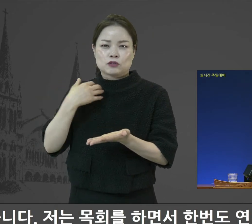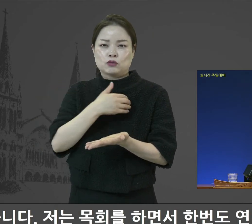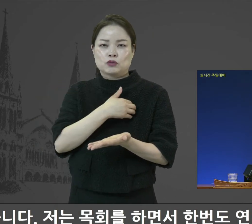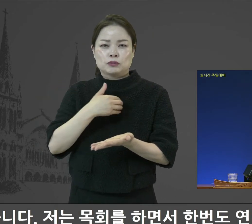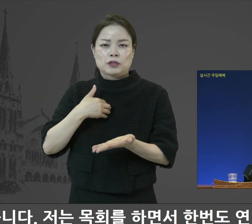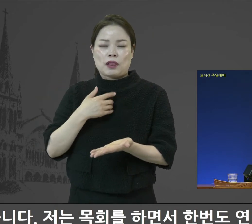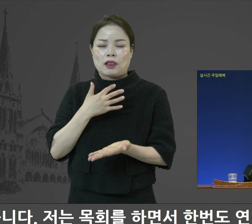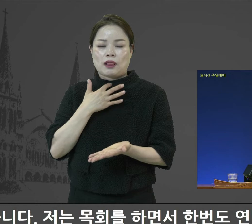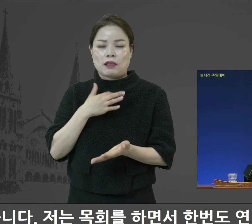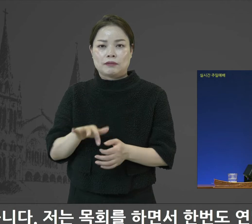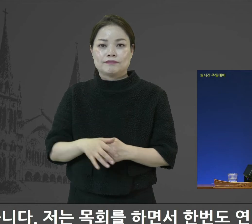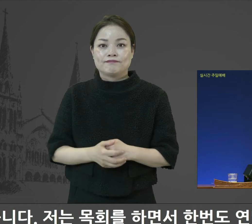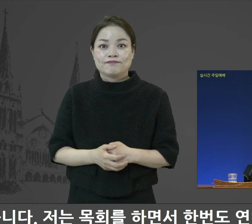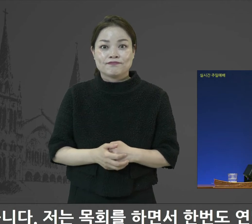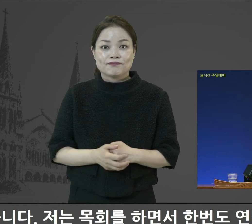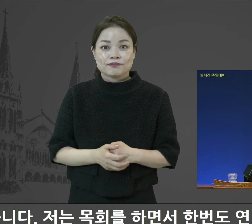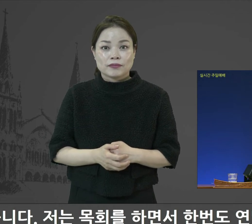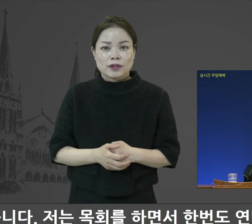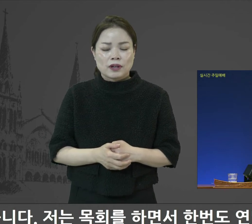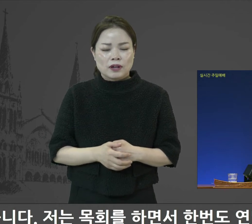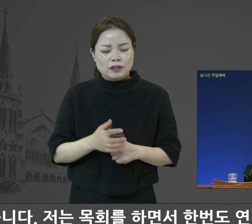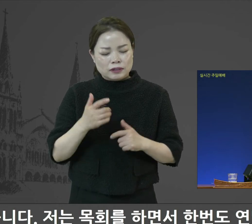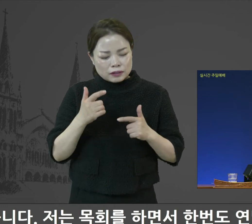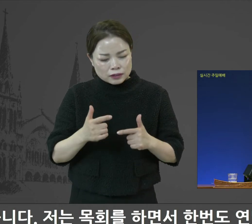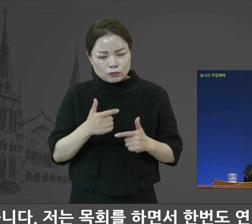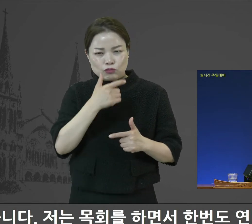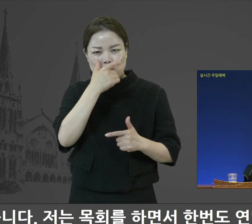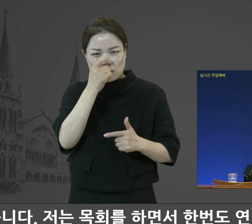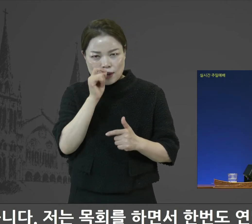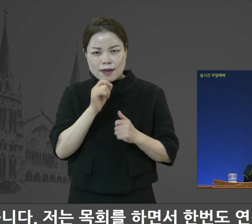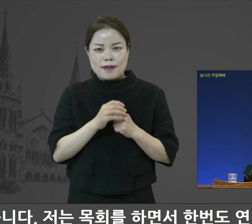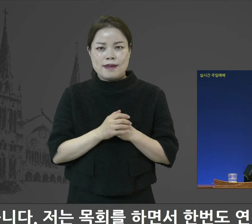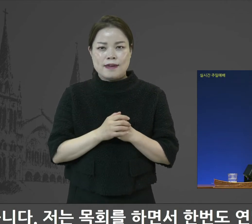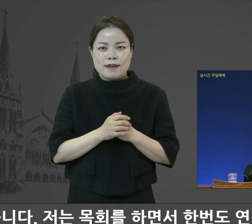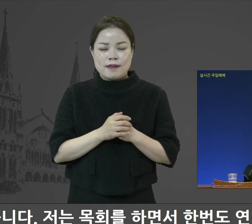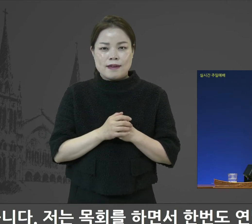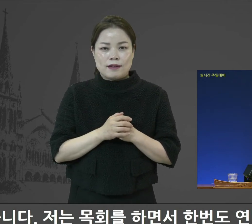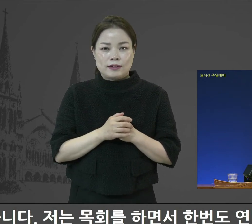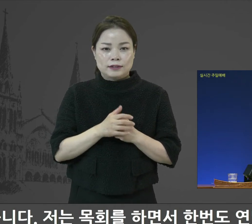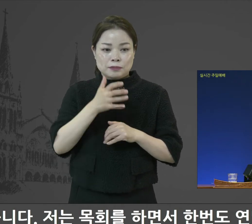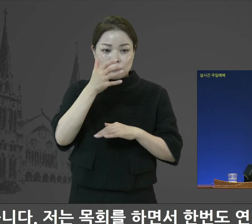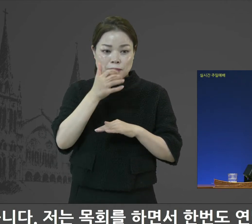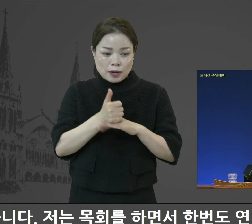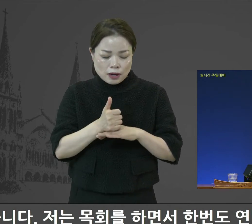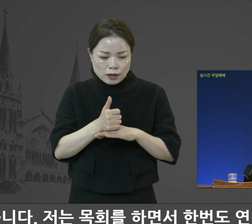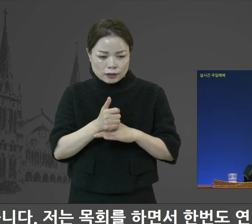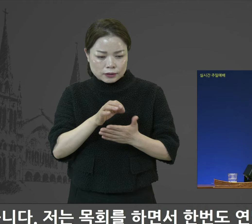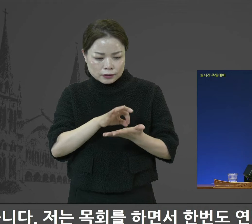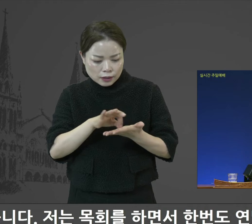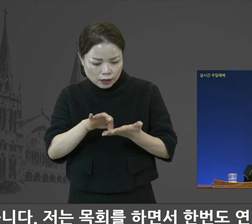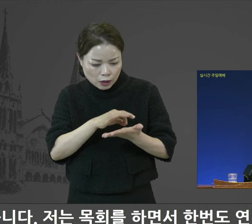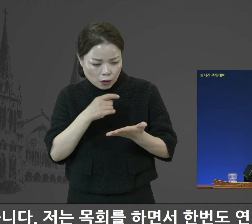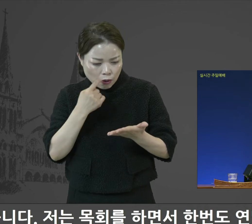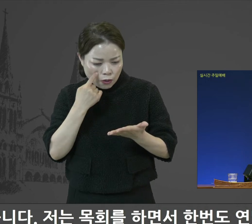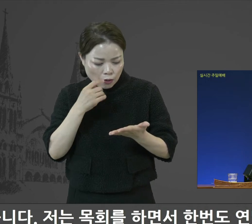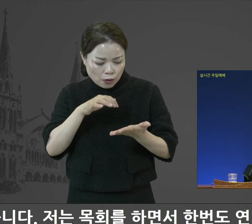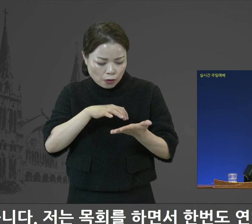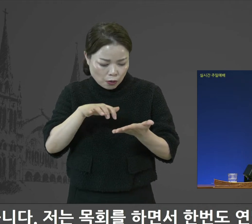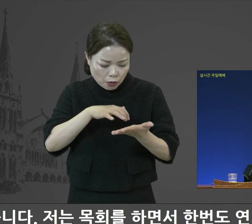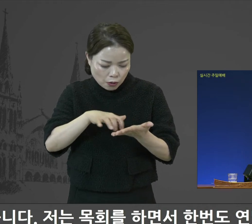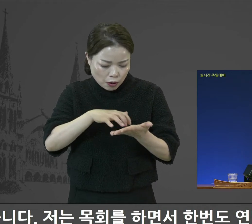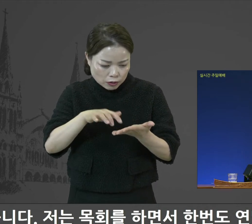적이 없었습니다. 그러니까 매번 적자가 났다는 거죠. 근데 연말 돌아보면 참 신기하게